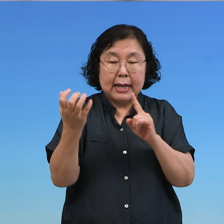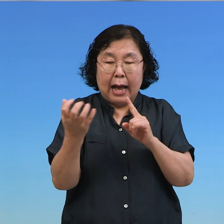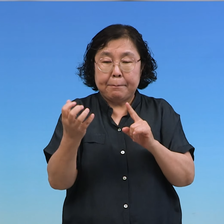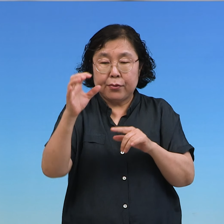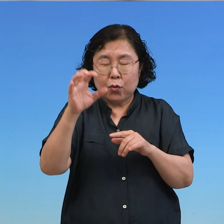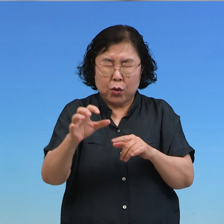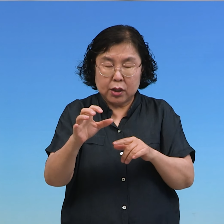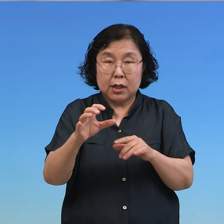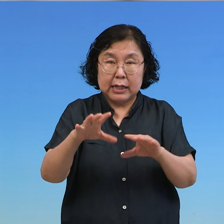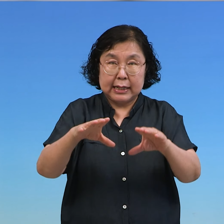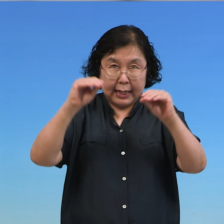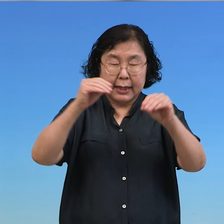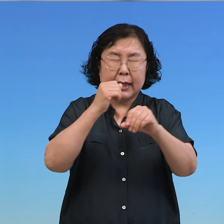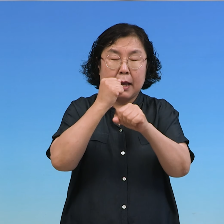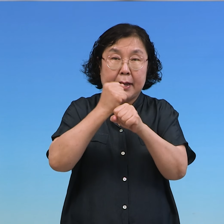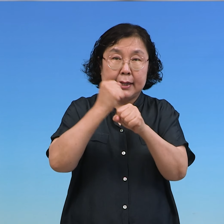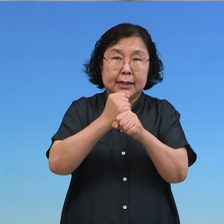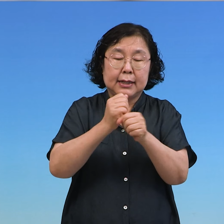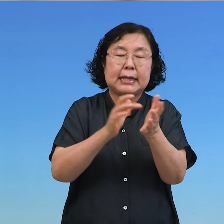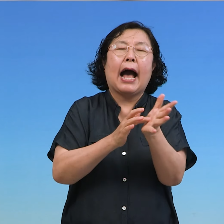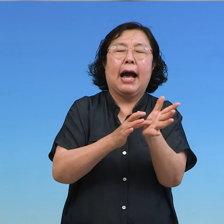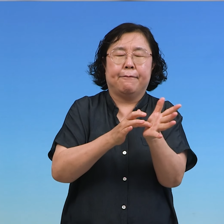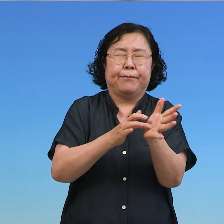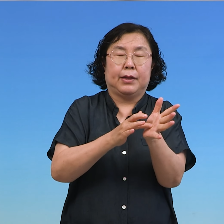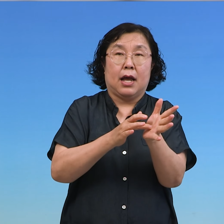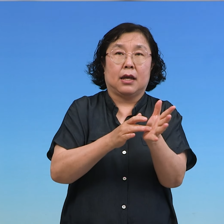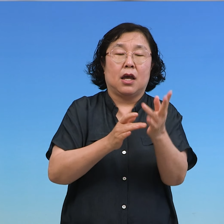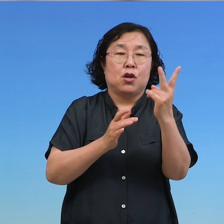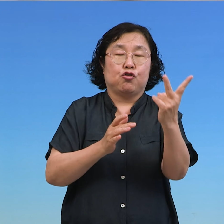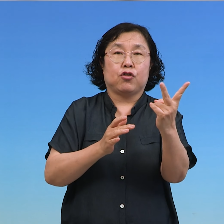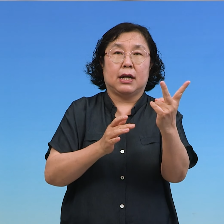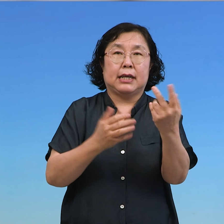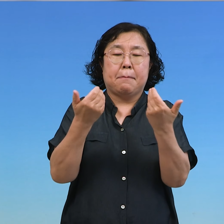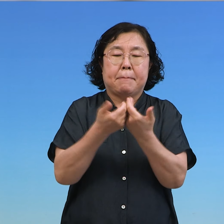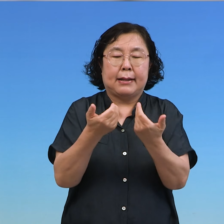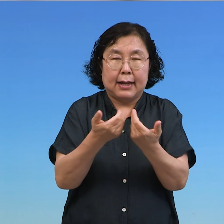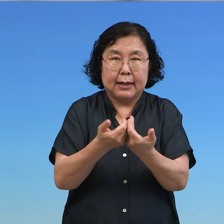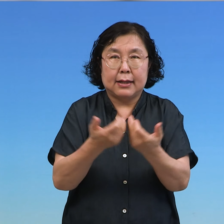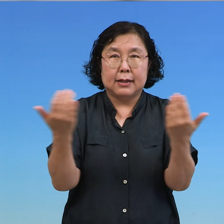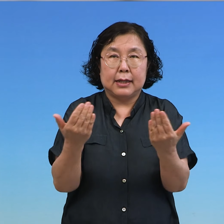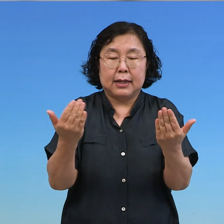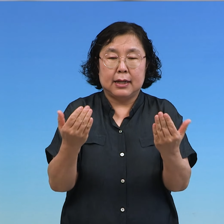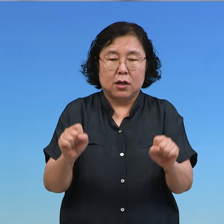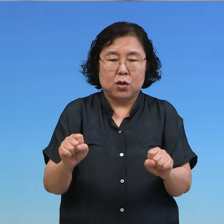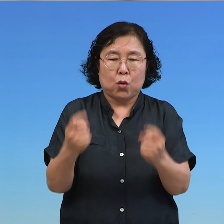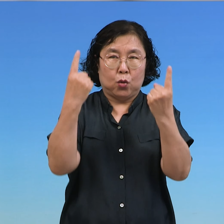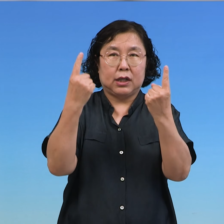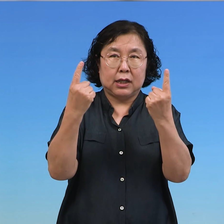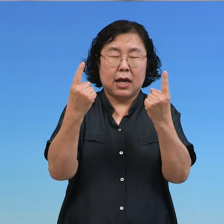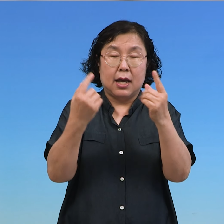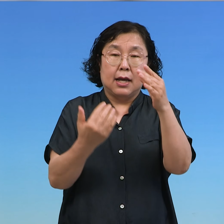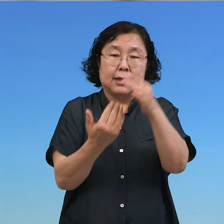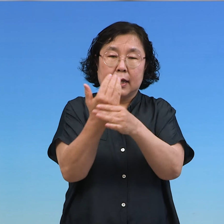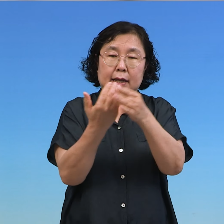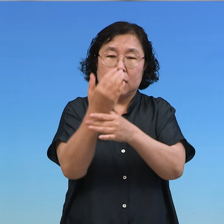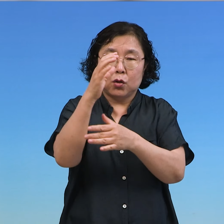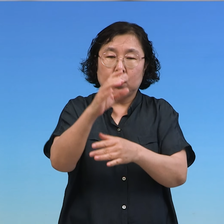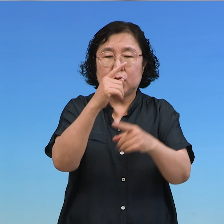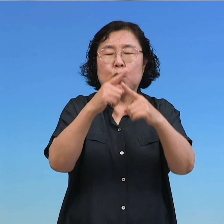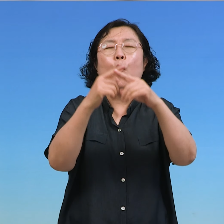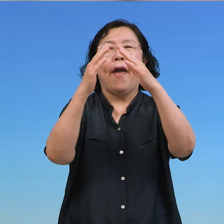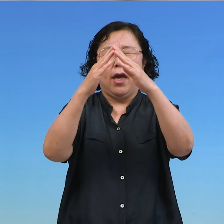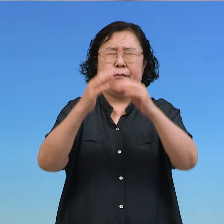낮게 하는 약이다 이 두 극단적인 일이 동시에 일어나는 것이 그게 교회예요